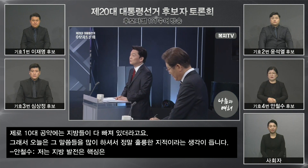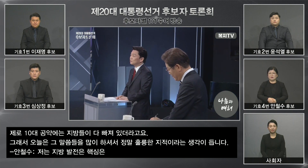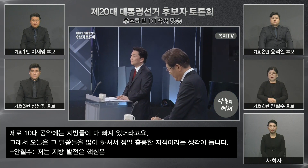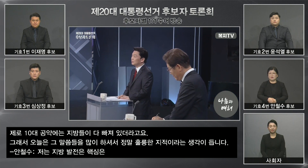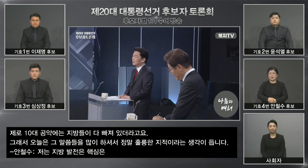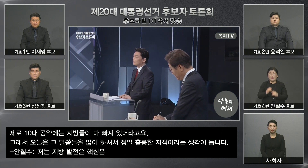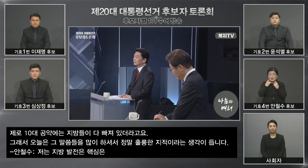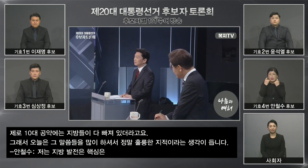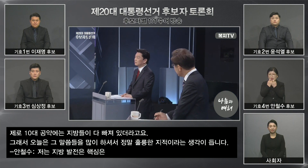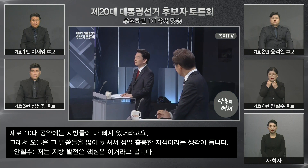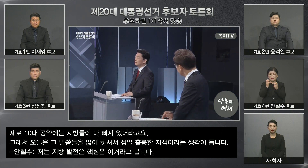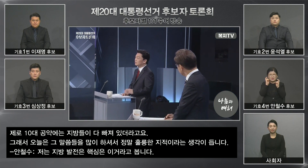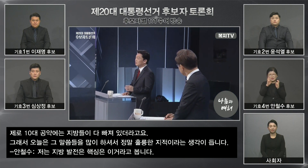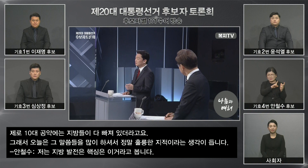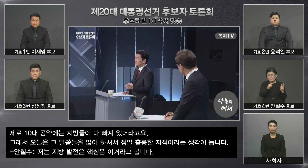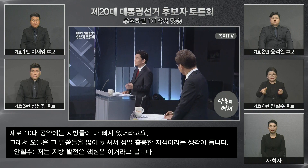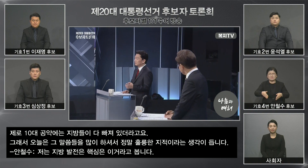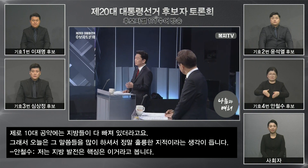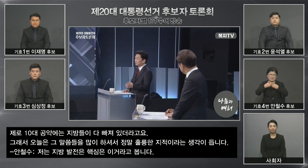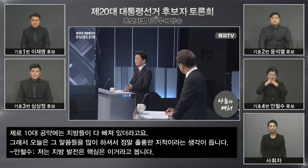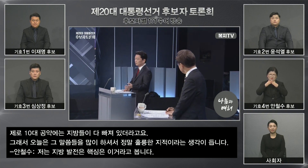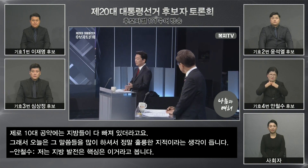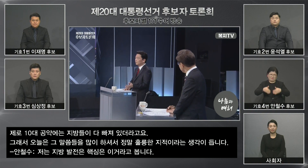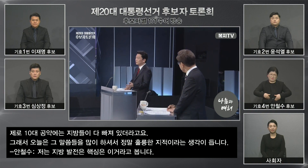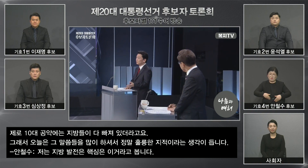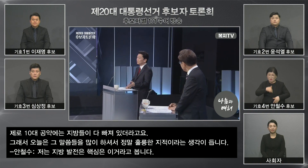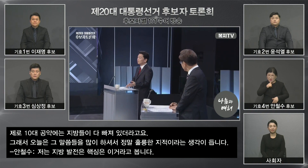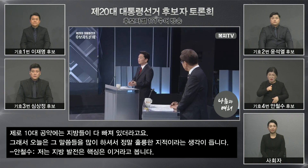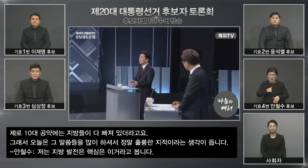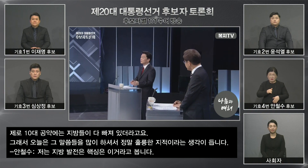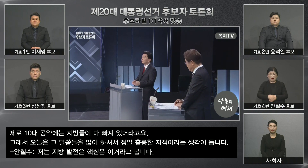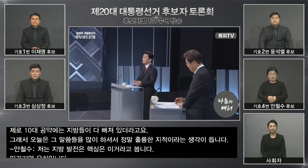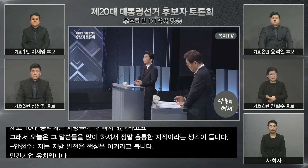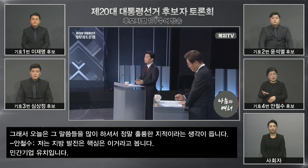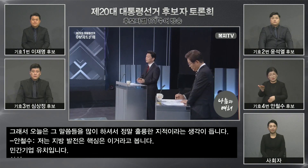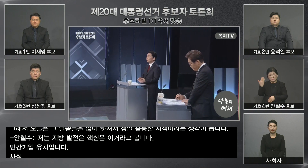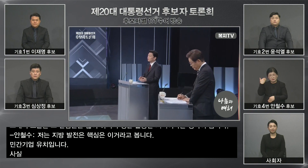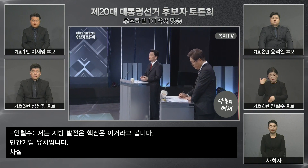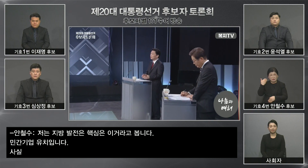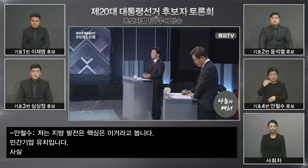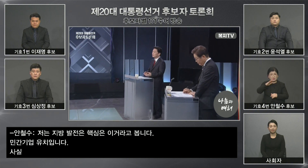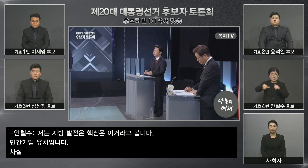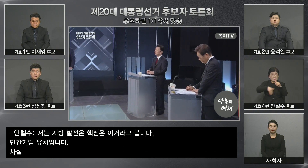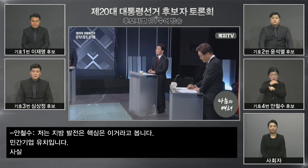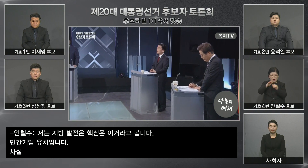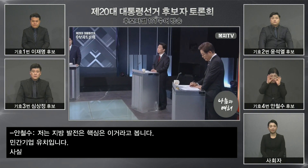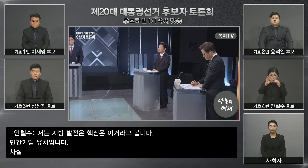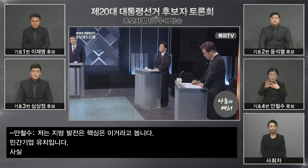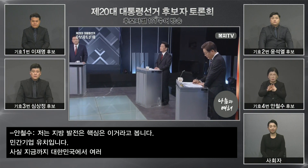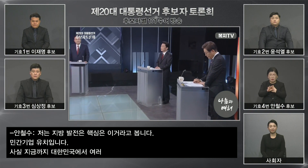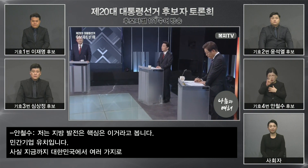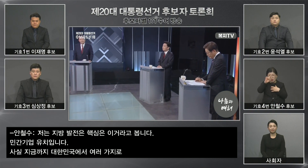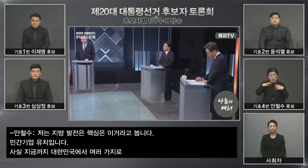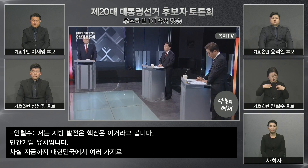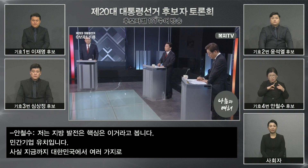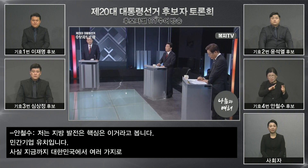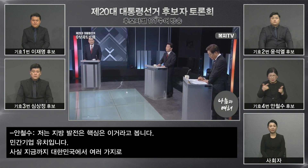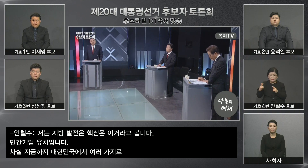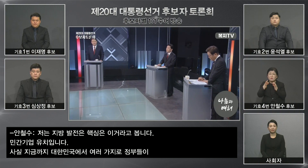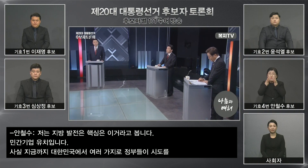민간 기업 유치입니다. 사실 지금까지 대한민국에서 여러 가지로 정부들이 시도를 다양하게